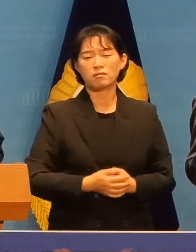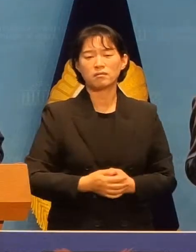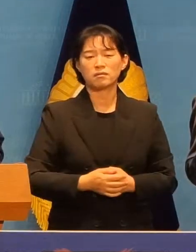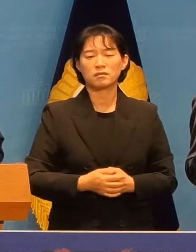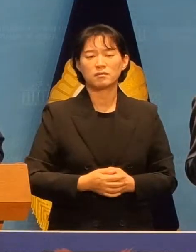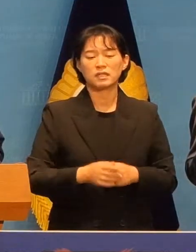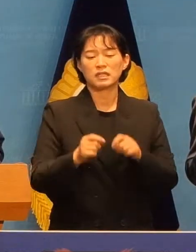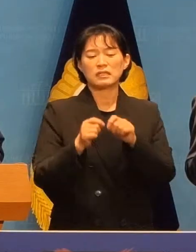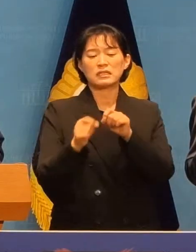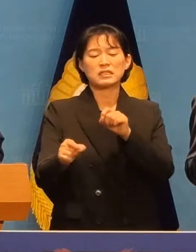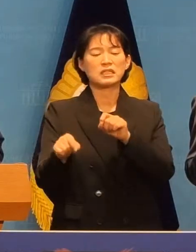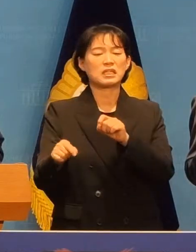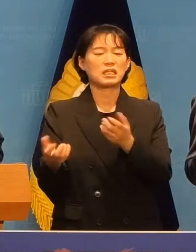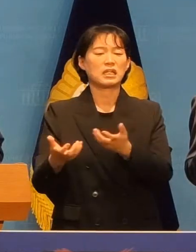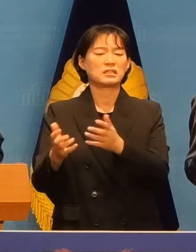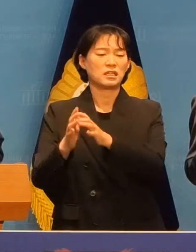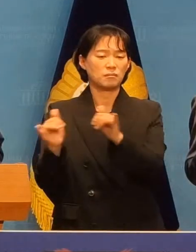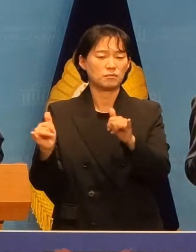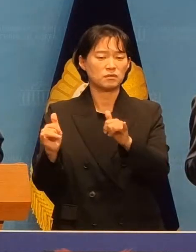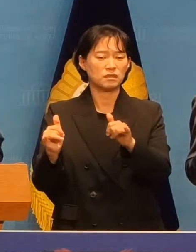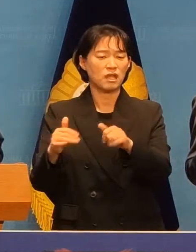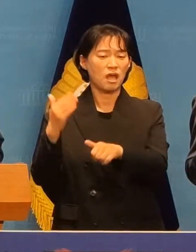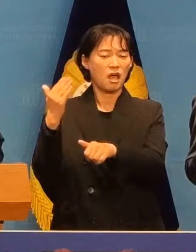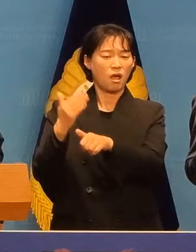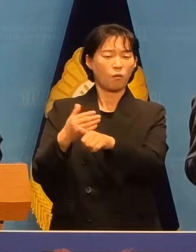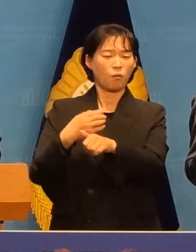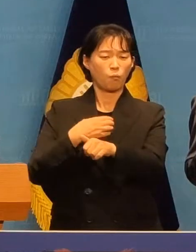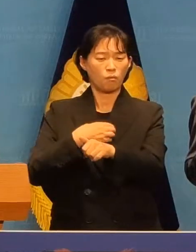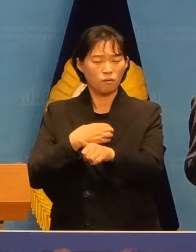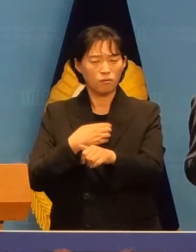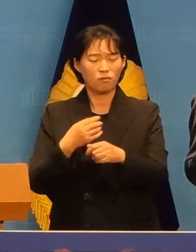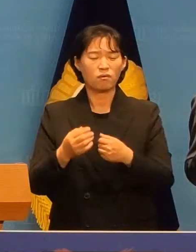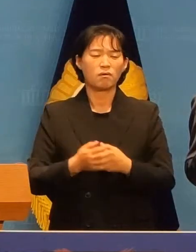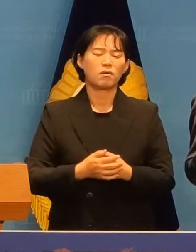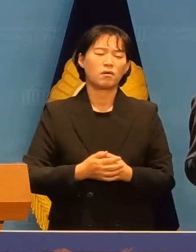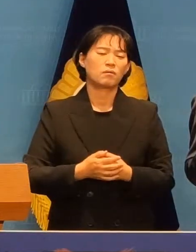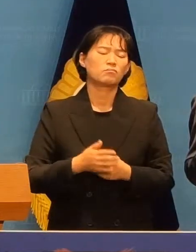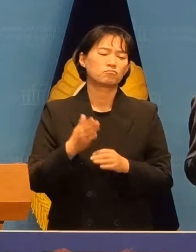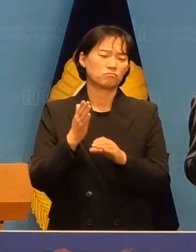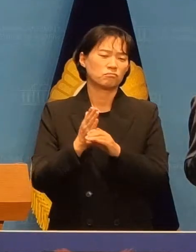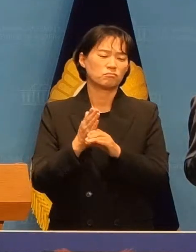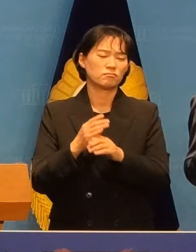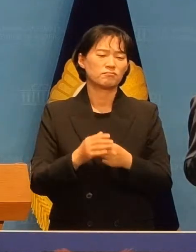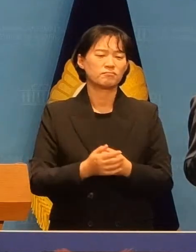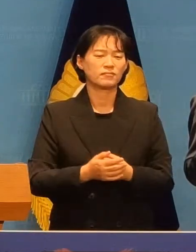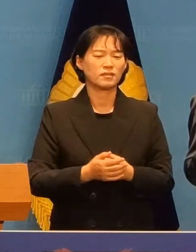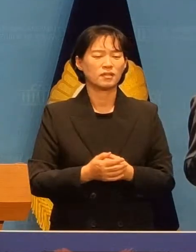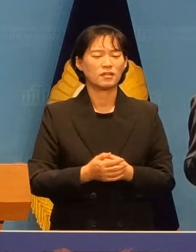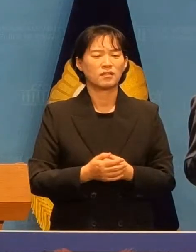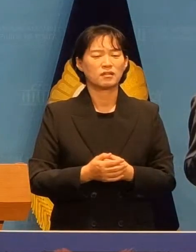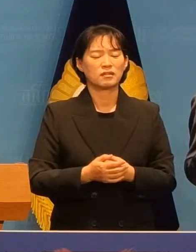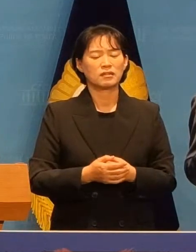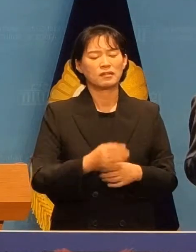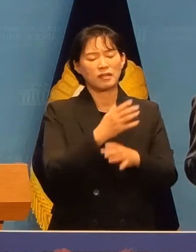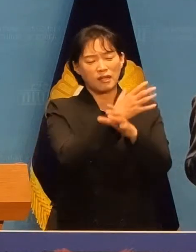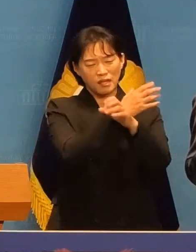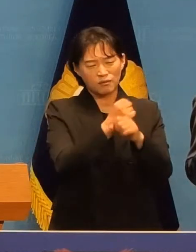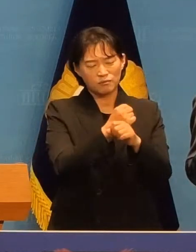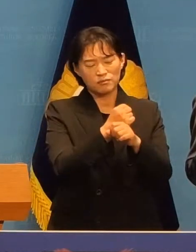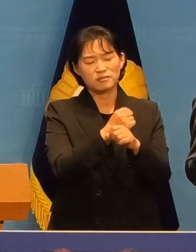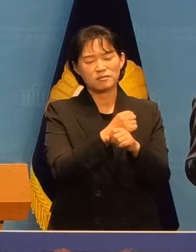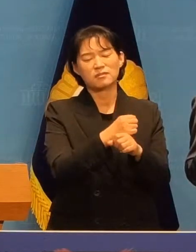하청 노동자들은 해고 위협과 노동상권 무력화 앞에 놓여 있습니다. 수의계약으로 형식적으로